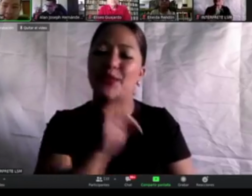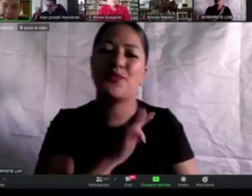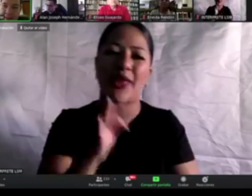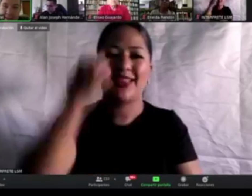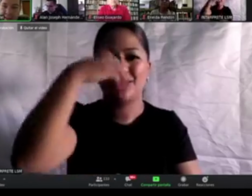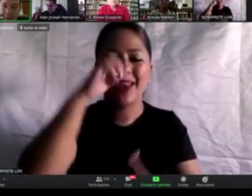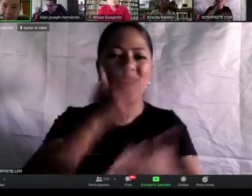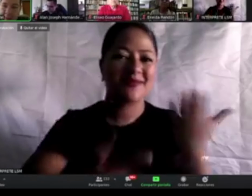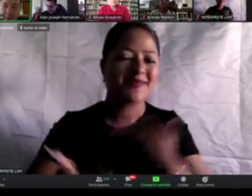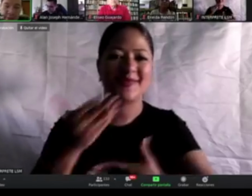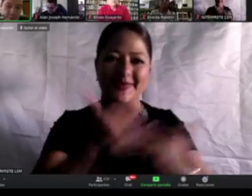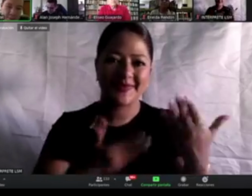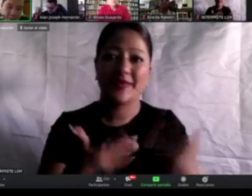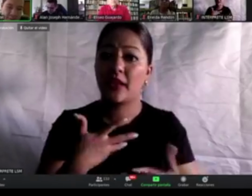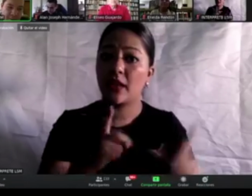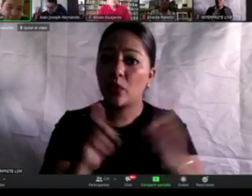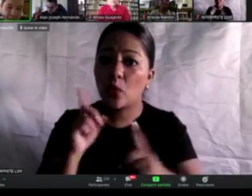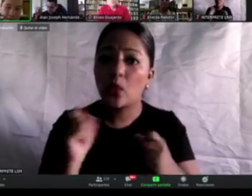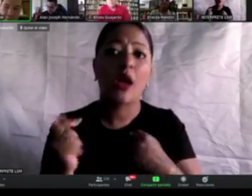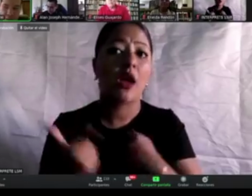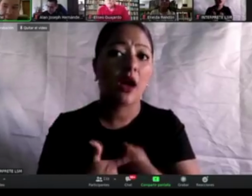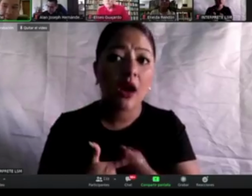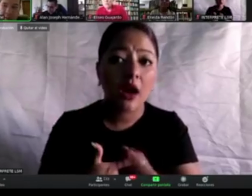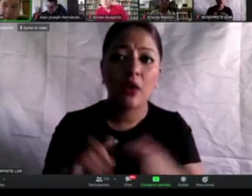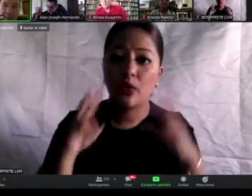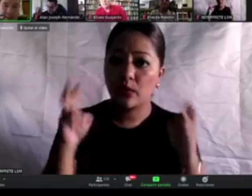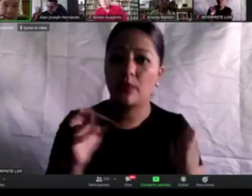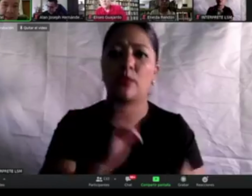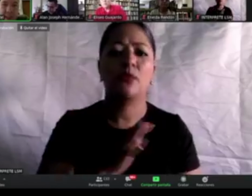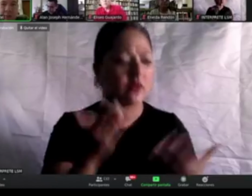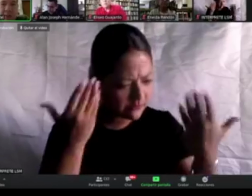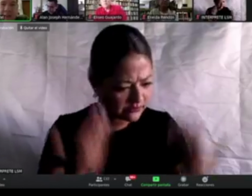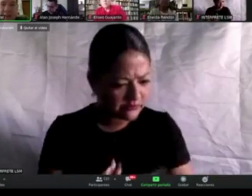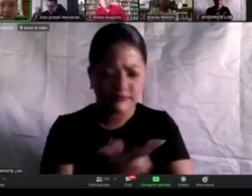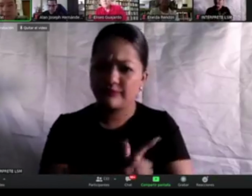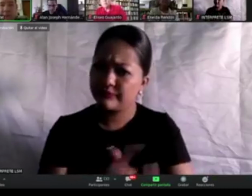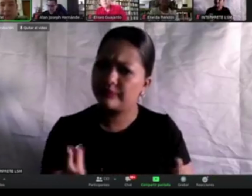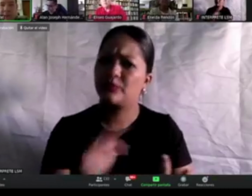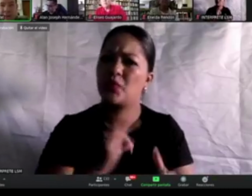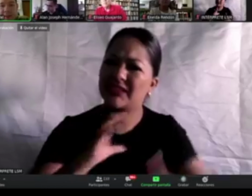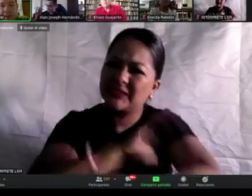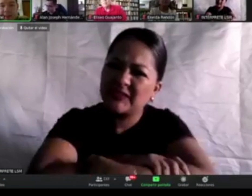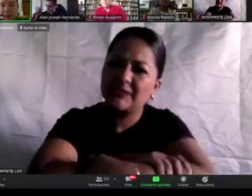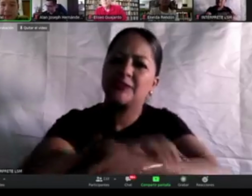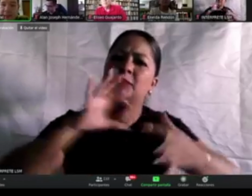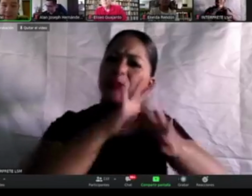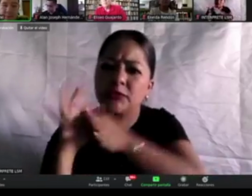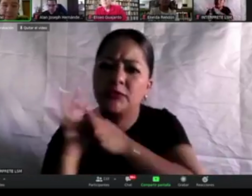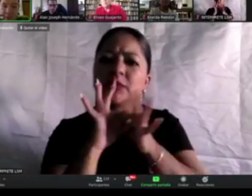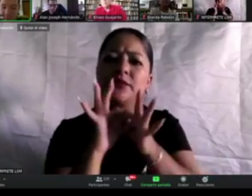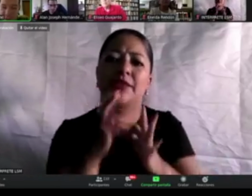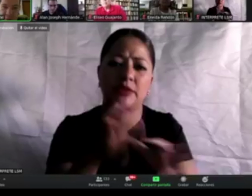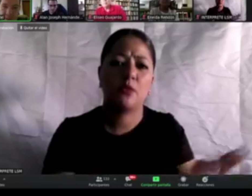si tienen alguna duda algún tema quedamos a sus órdenes para seguir generando sinergias eso es bien importante que sepan que